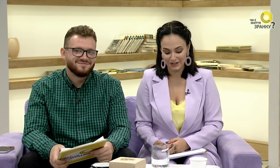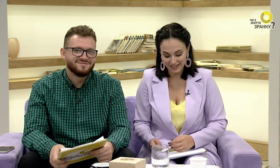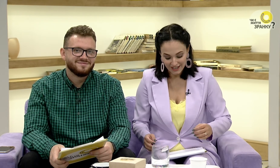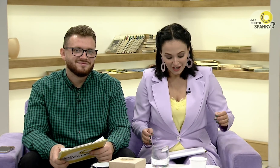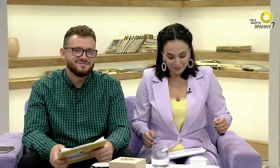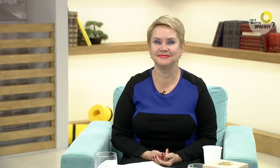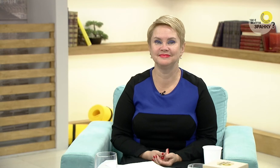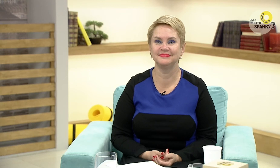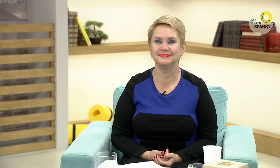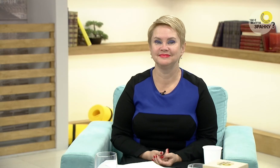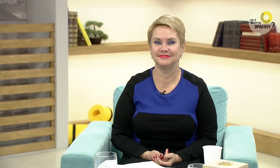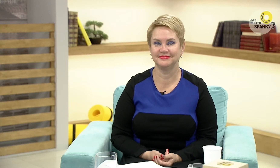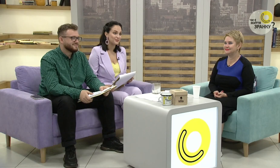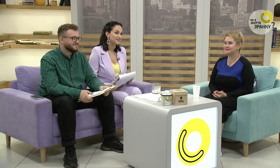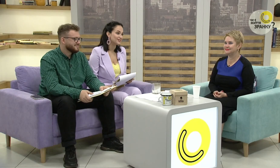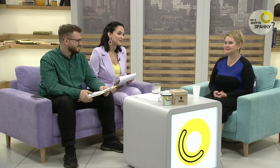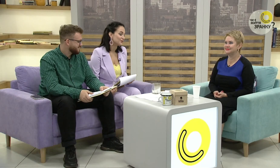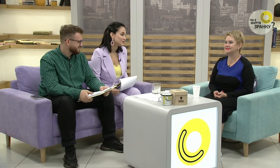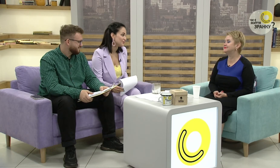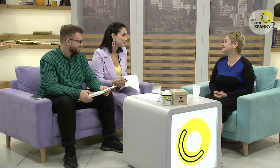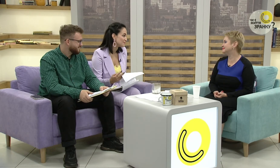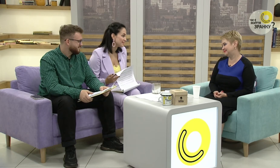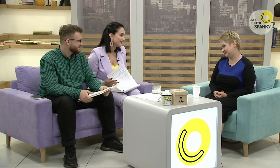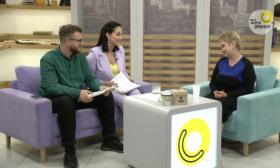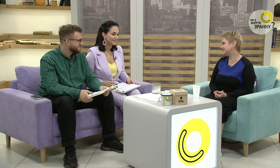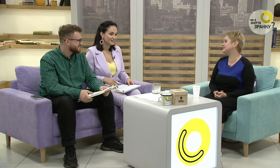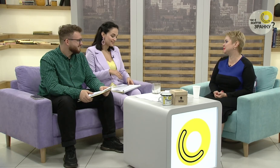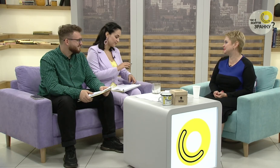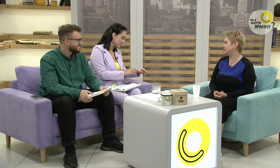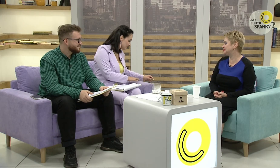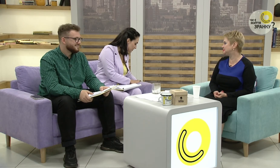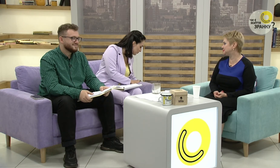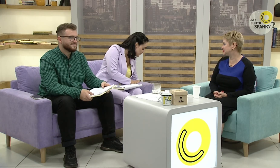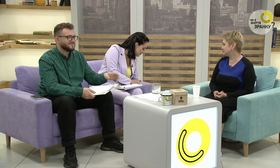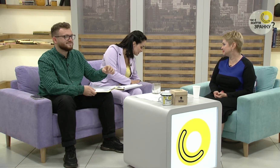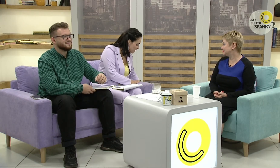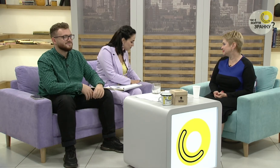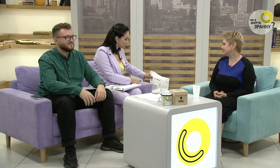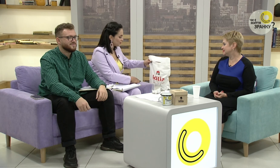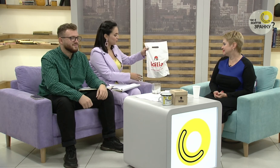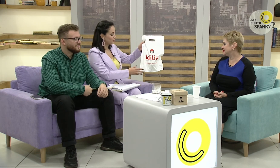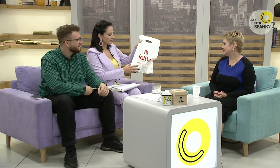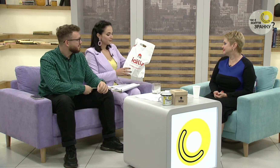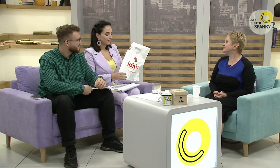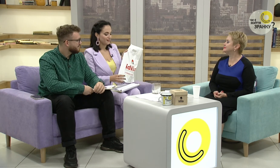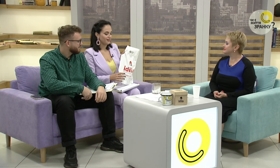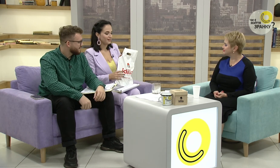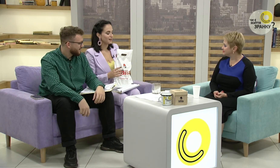є. Ми вам дуже дякуємо за те, що сьогодні приєдналися до нас. У нас є також для вас подарунок. Як буде